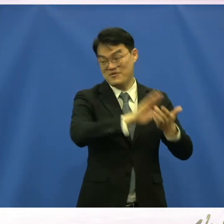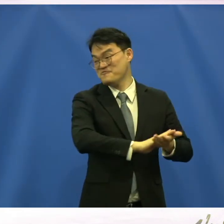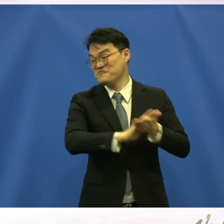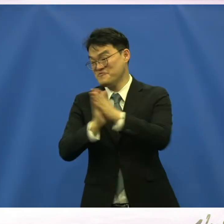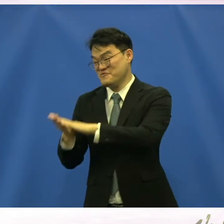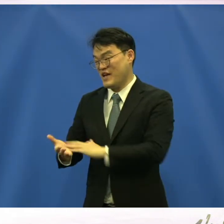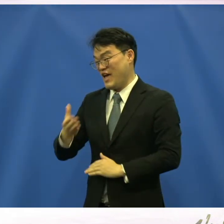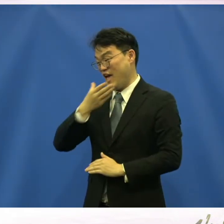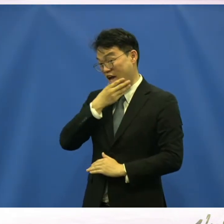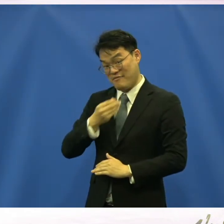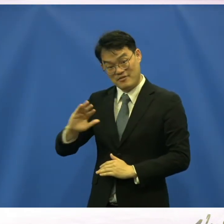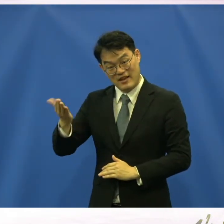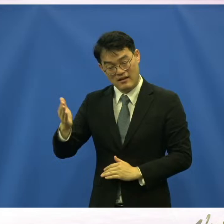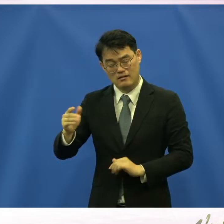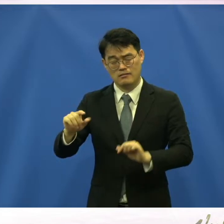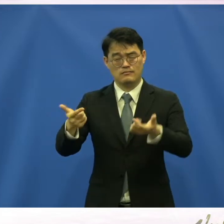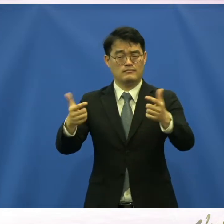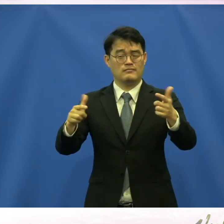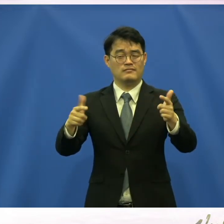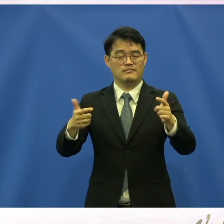직장 생활이 달라집니다.